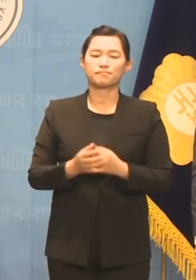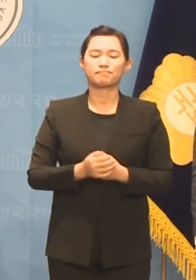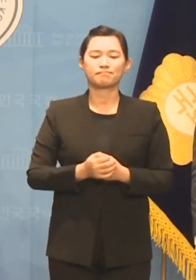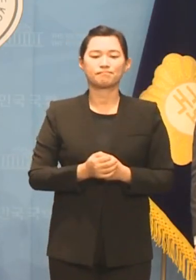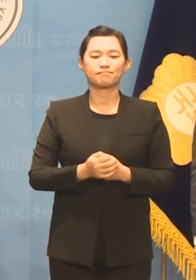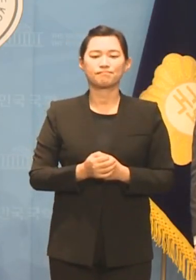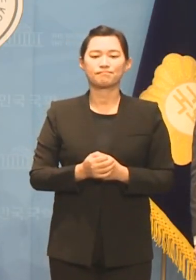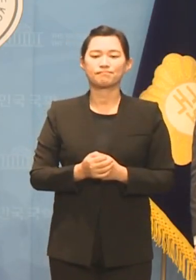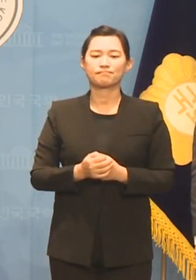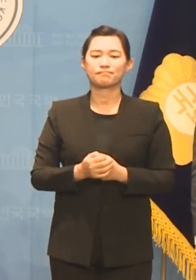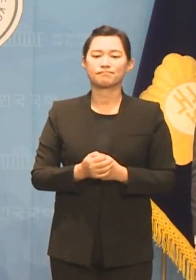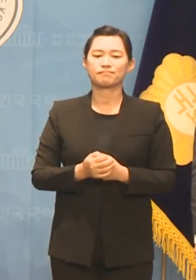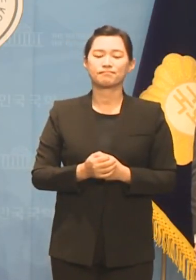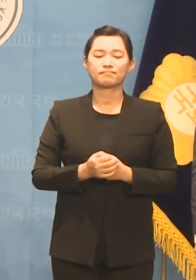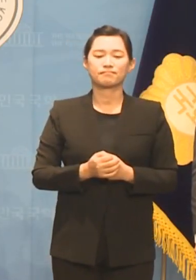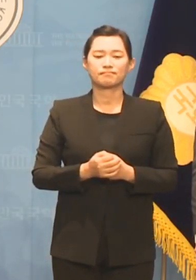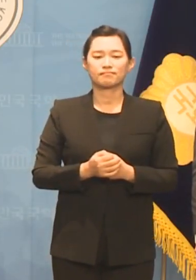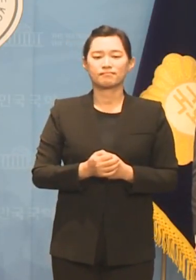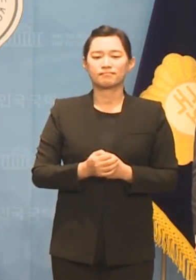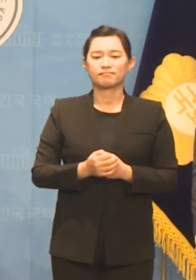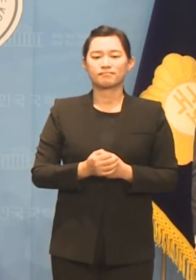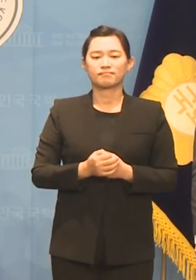지속해 왔습니다.